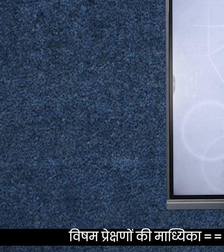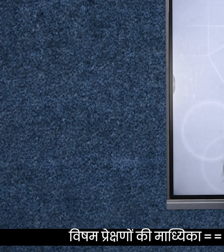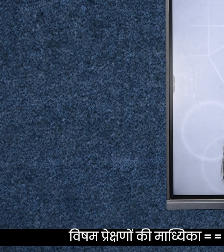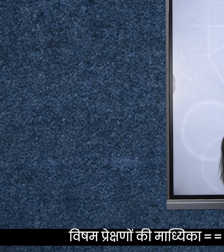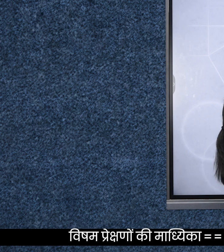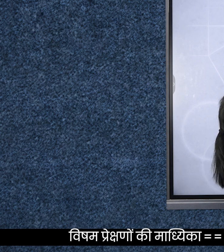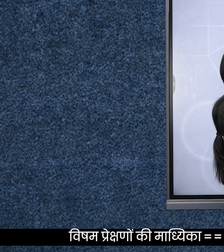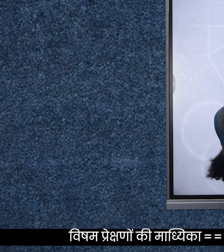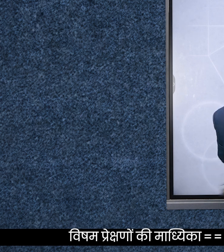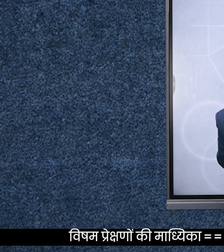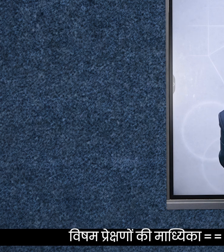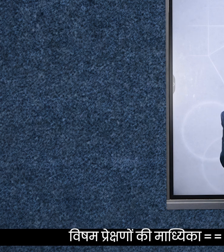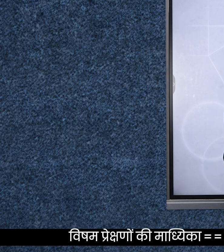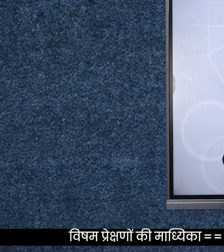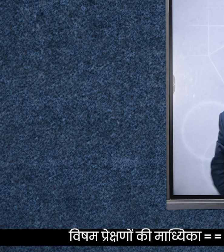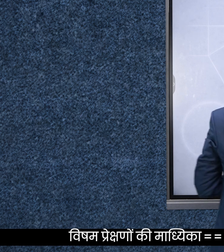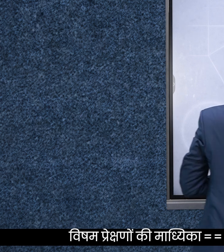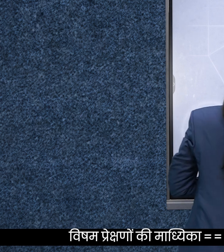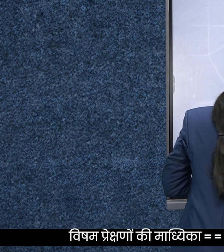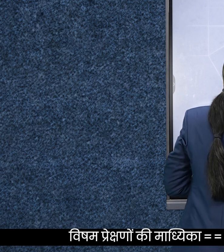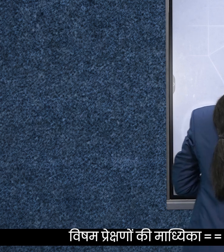th = 70वां पद।